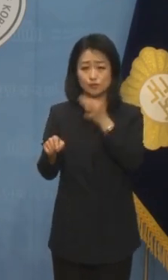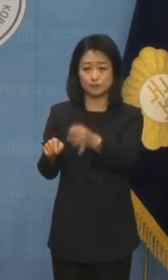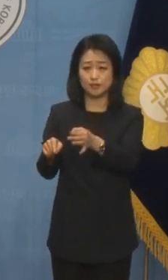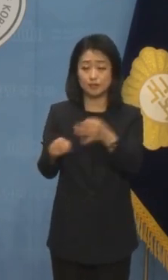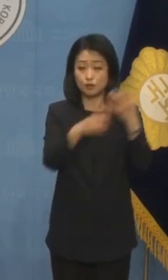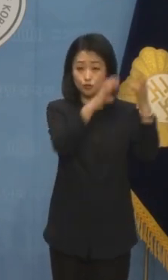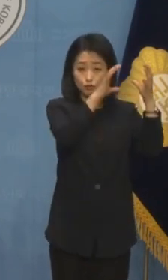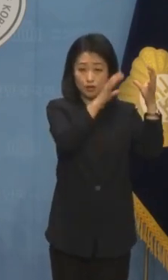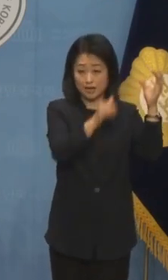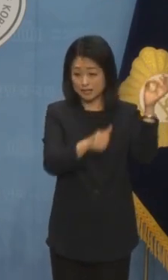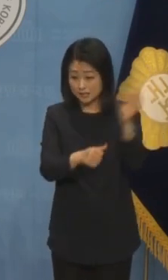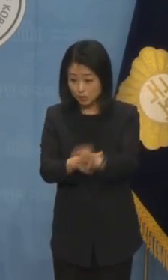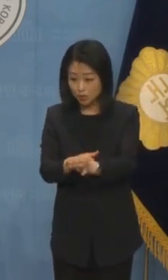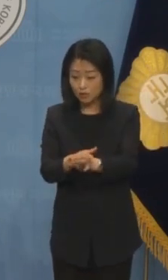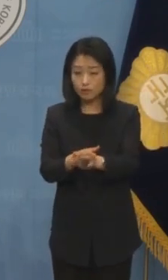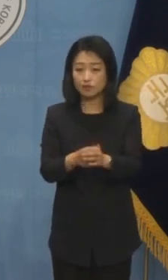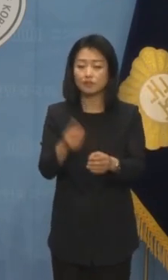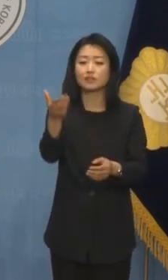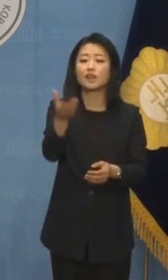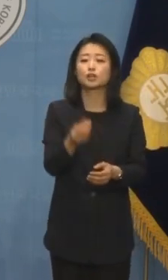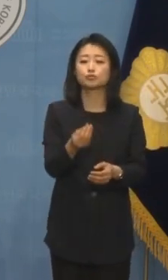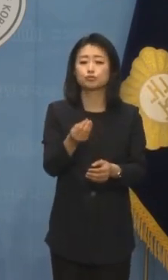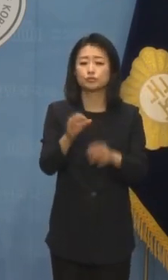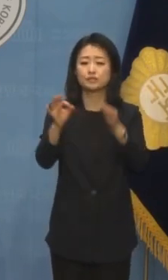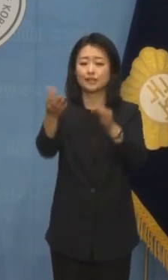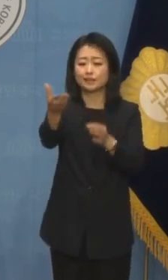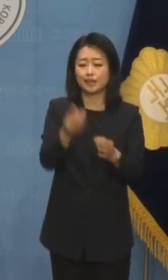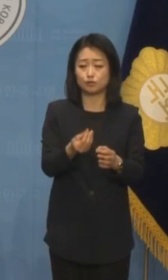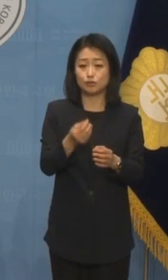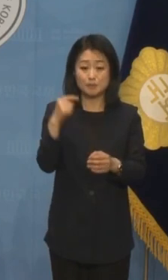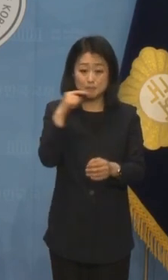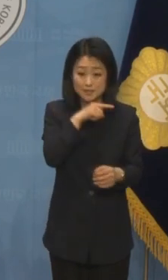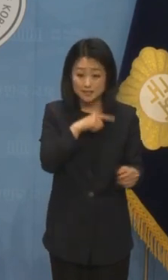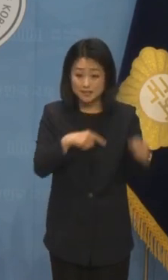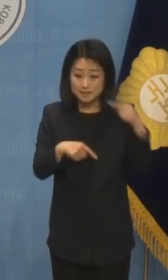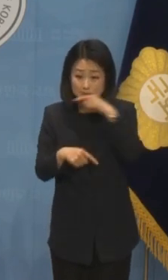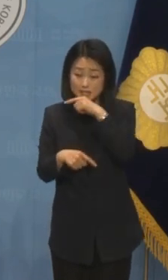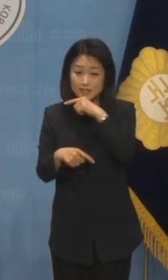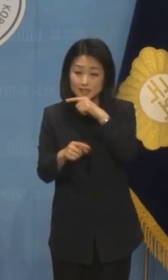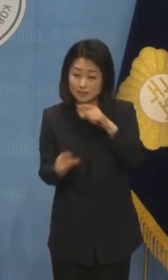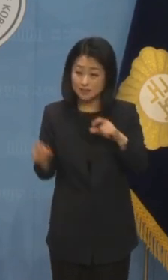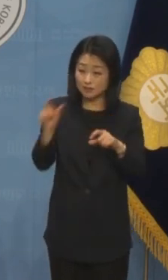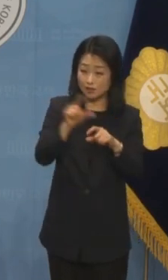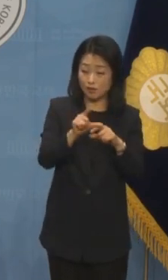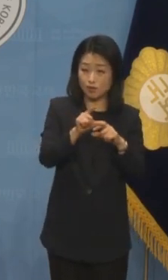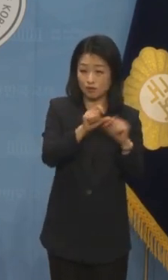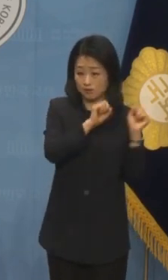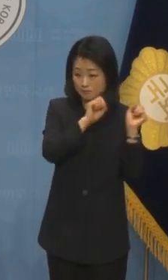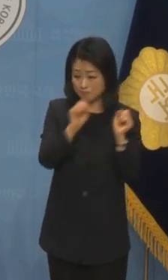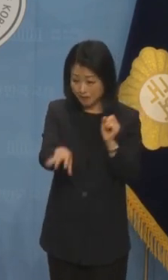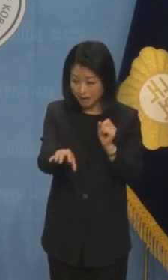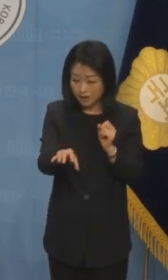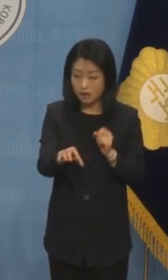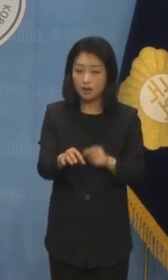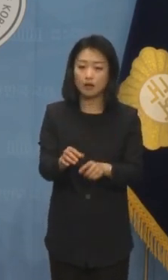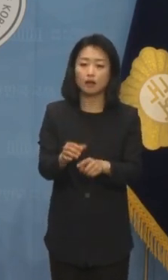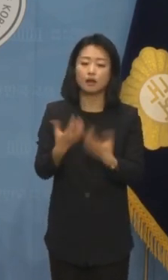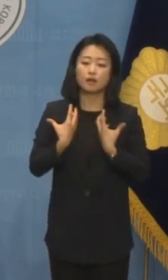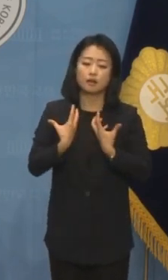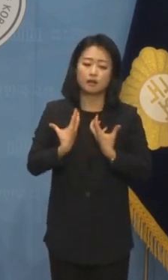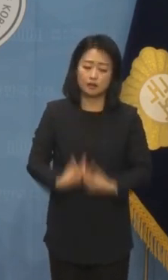국가로부터 받을 수 있는 지원은 대출뿐이었습니다. 빚에 빚을 더하라는 국가의 차가운 대답이 피해자를 거듭